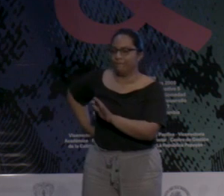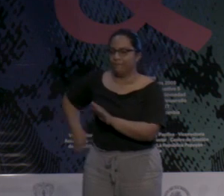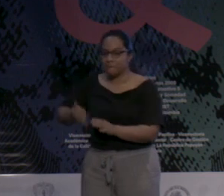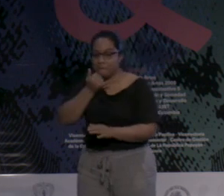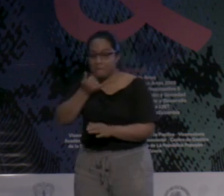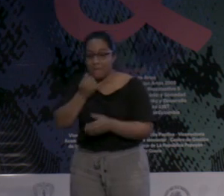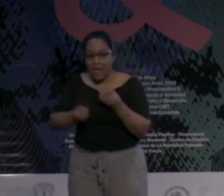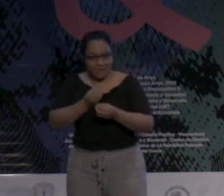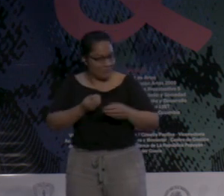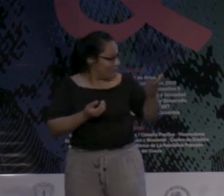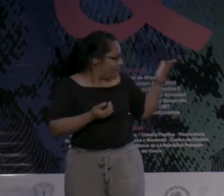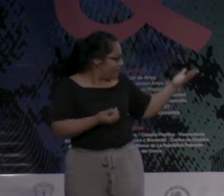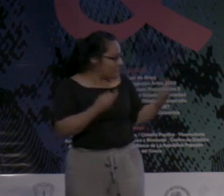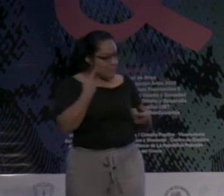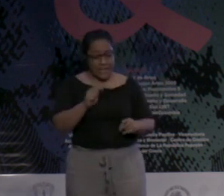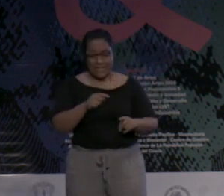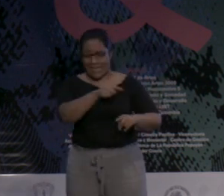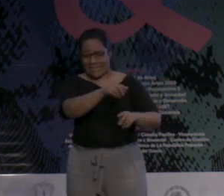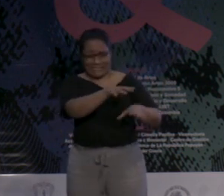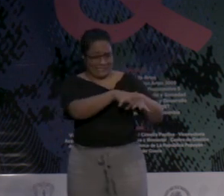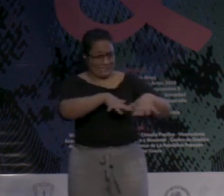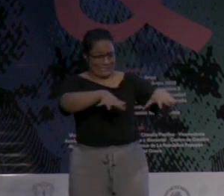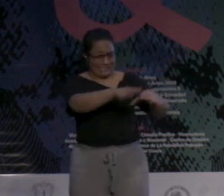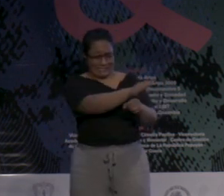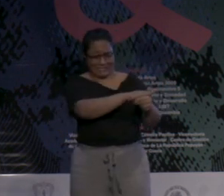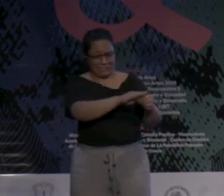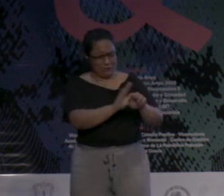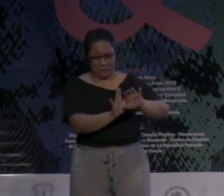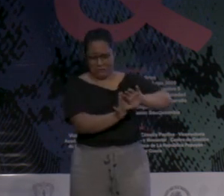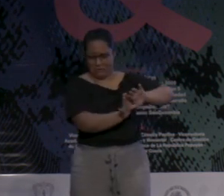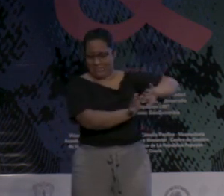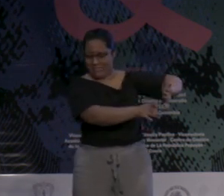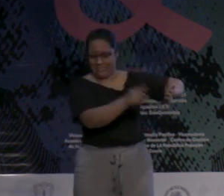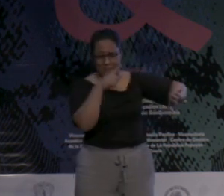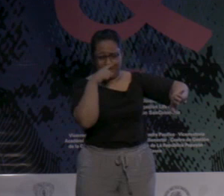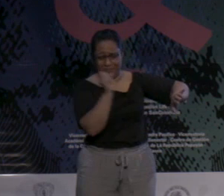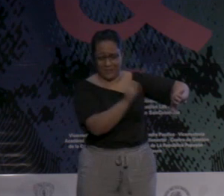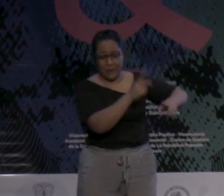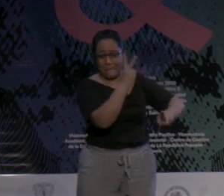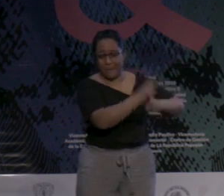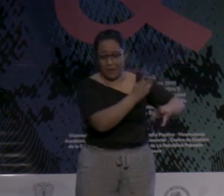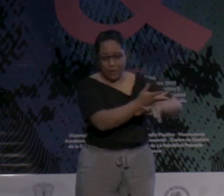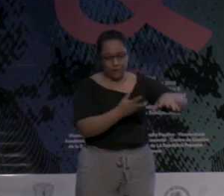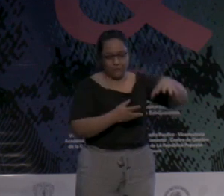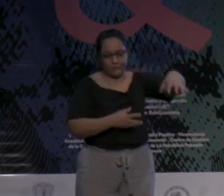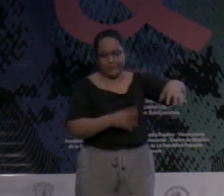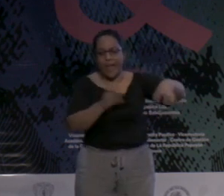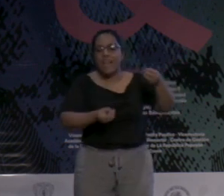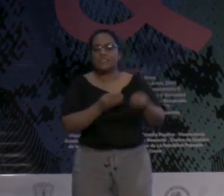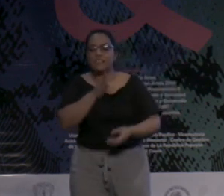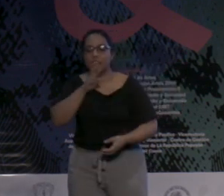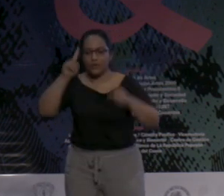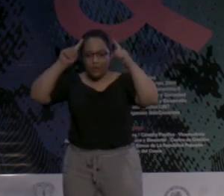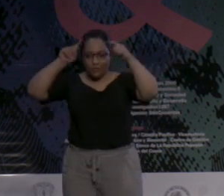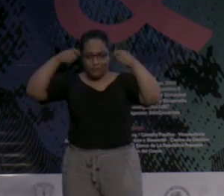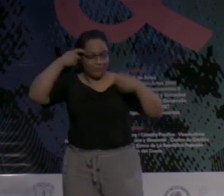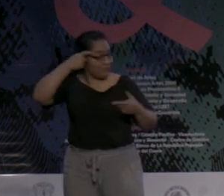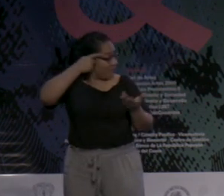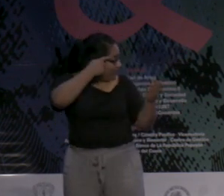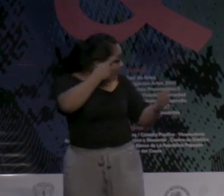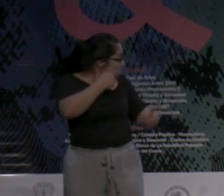ser arrinconados como lunares de desorden frente a esta estetización de la pobreza que empieza a ser nuestro Estado. Pasa al siguiente, por favor.